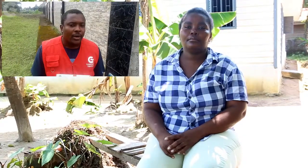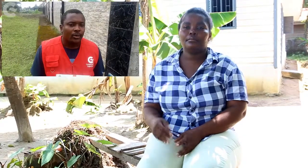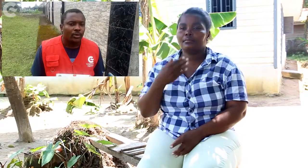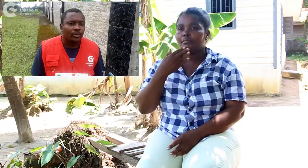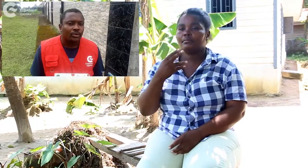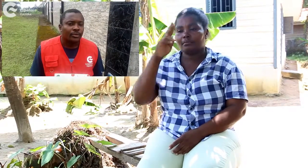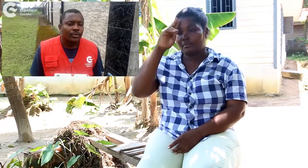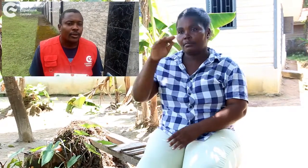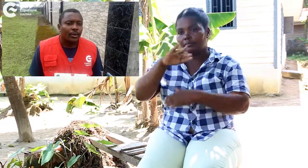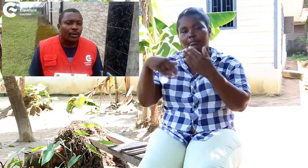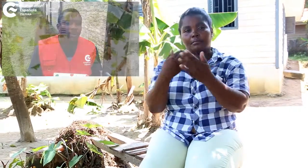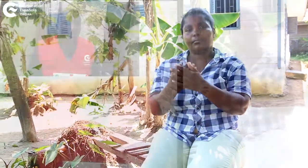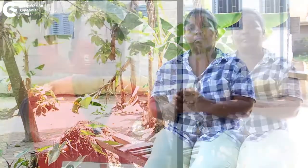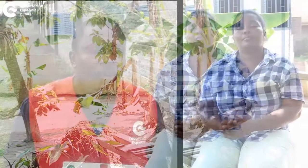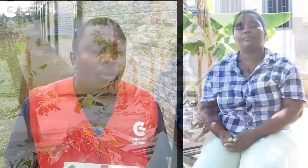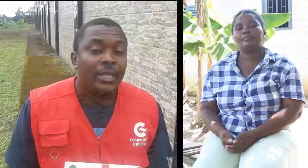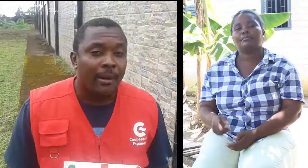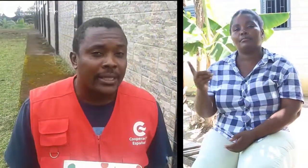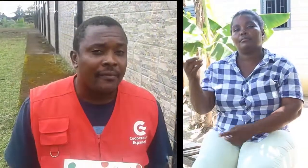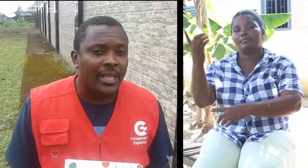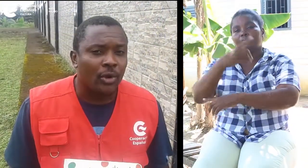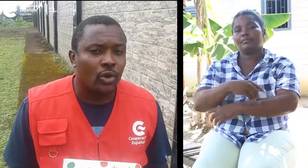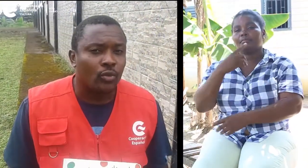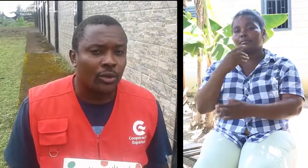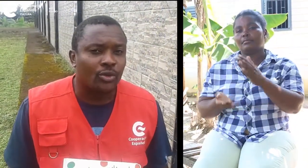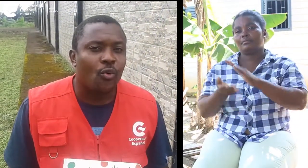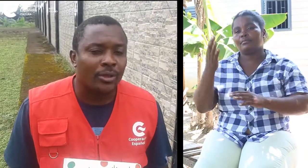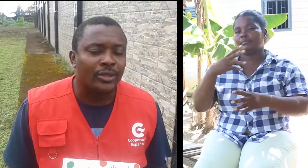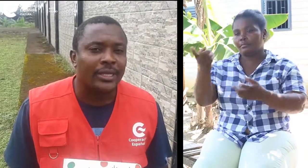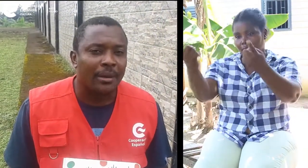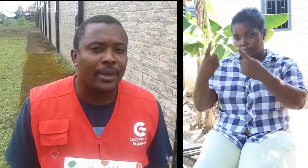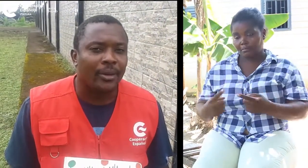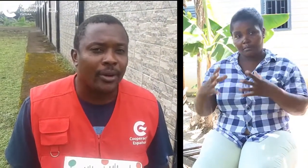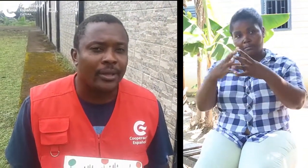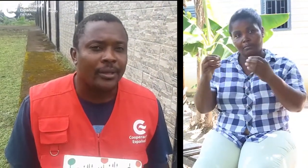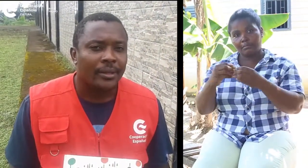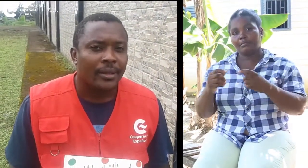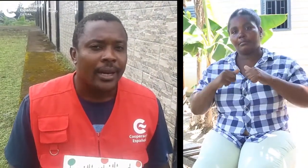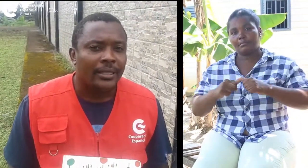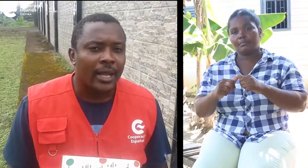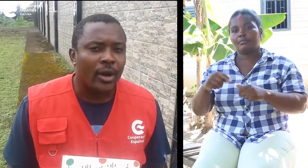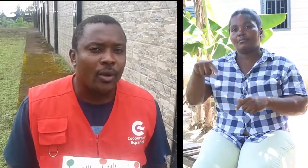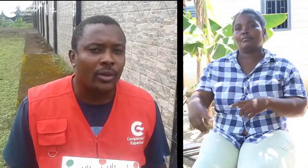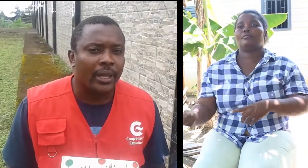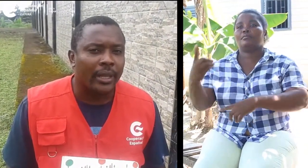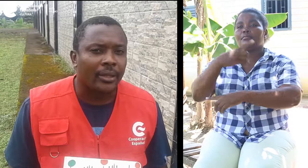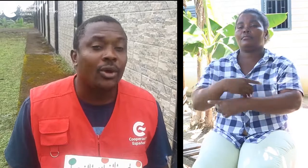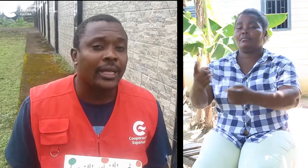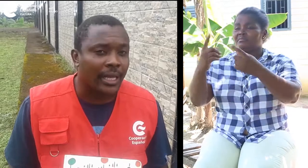Hola a todos. Un día más que venimos con nuestros cuentos de siempre. Hoy les traigo el cuento de ¿Dónde están